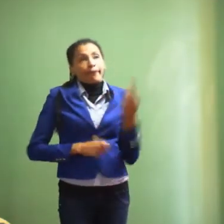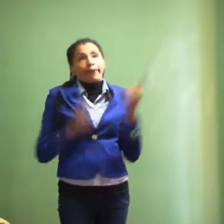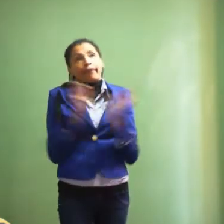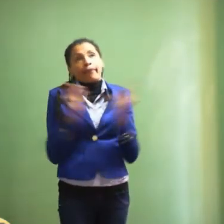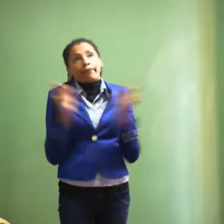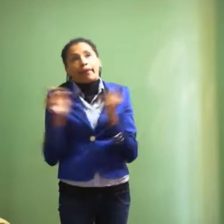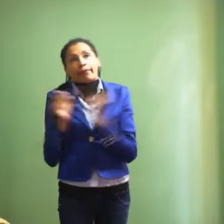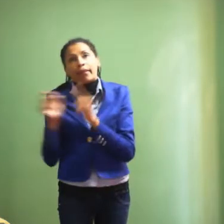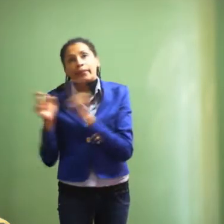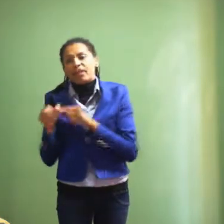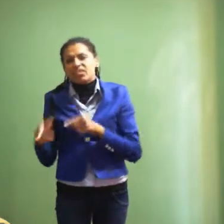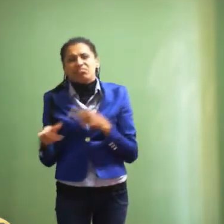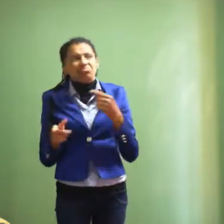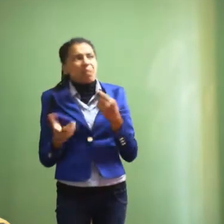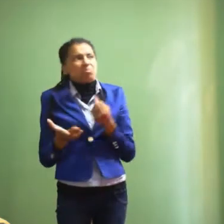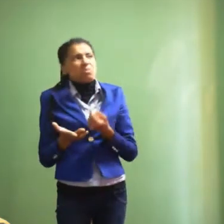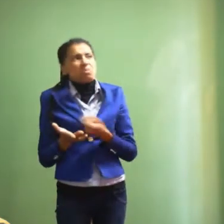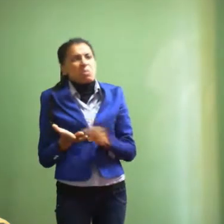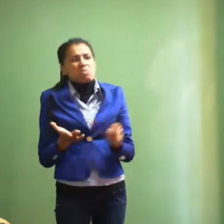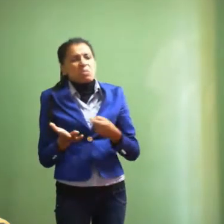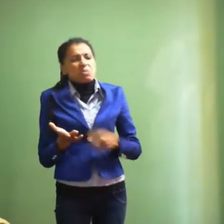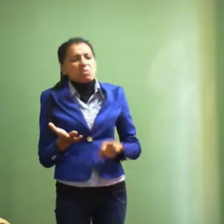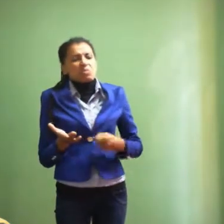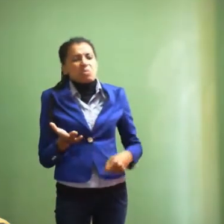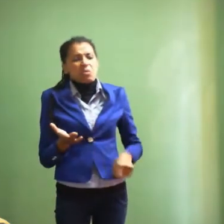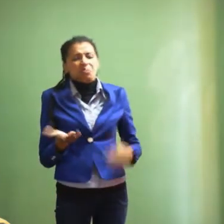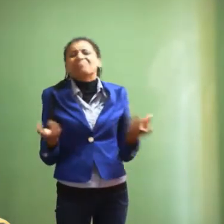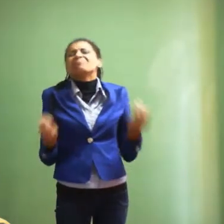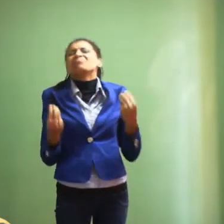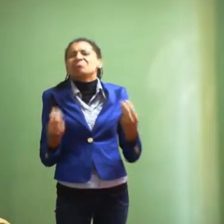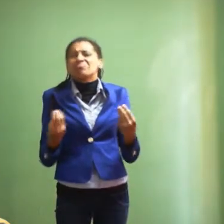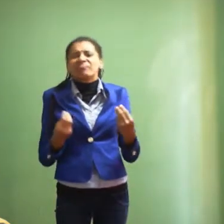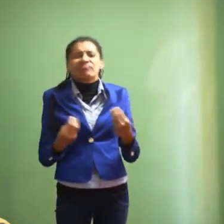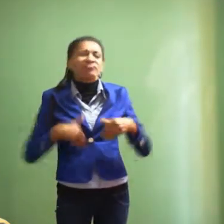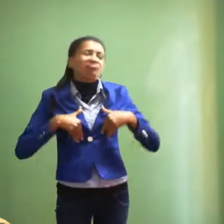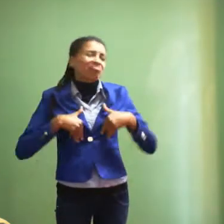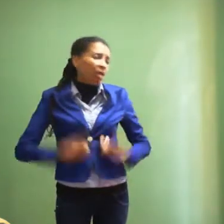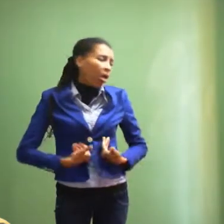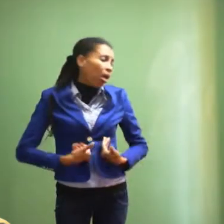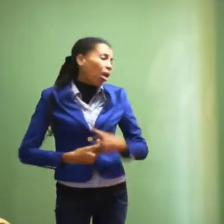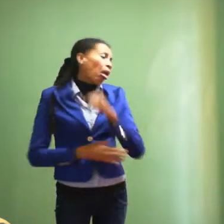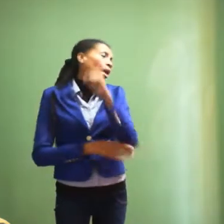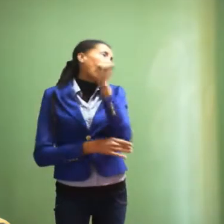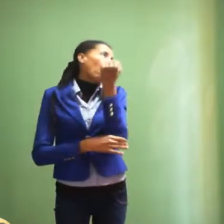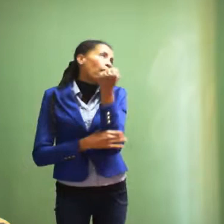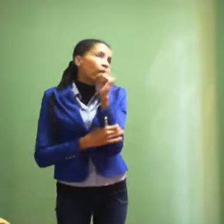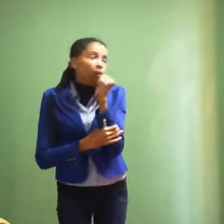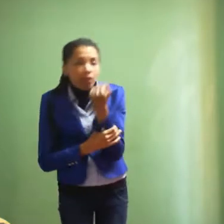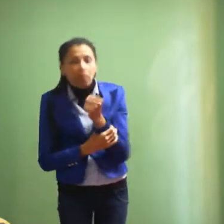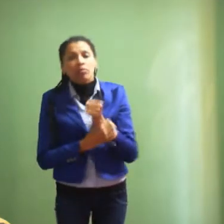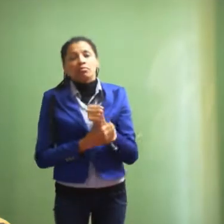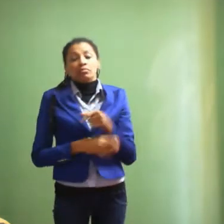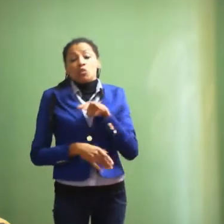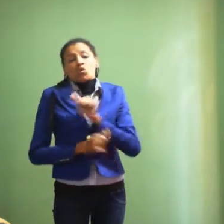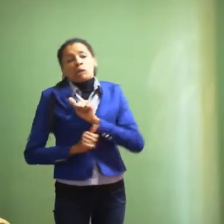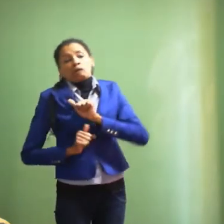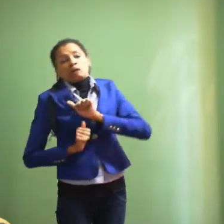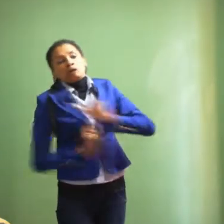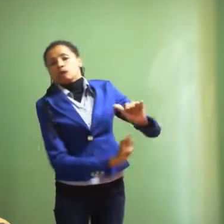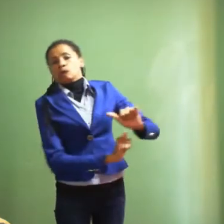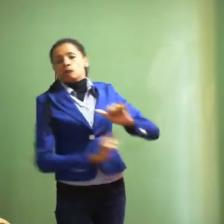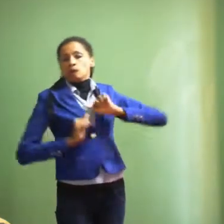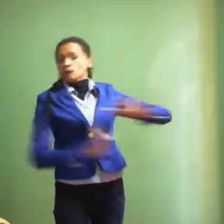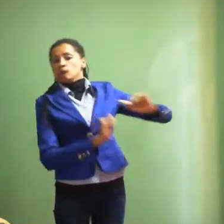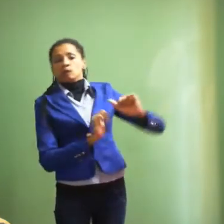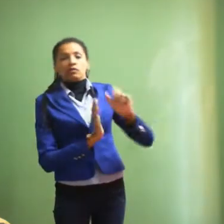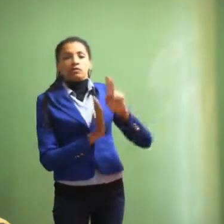menos si no tiene sentido para ellos. Así la tenga, esta repetición va a generar cansancio, va a generar rechazo a